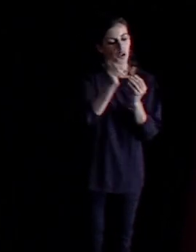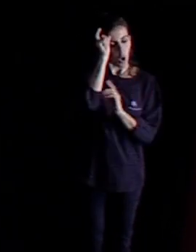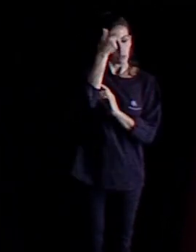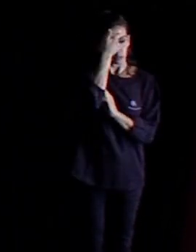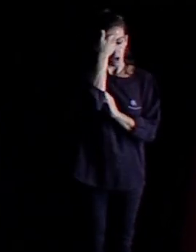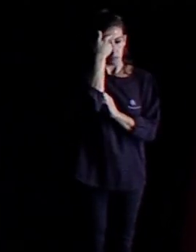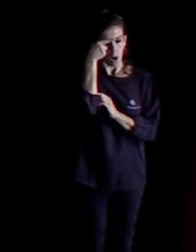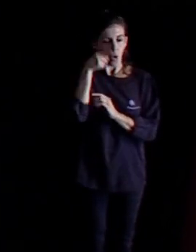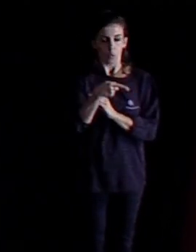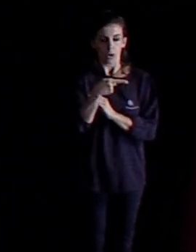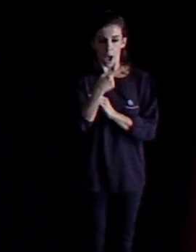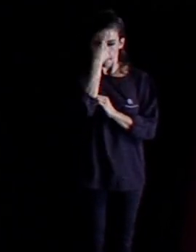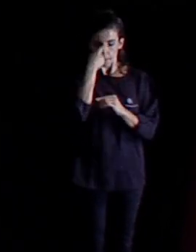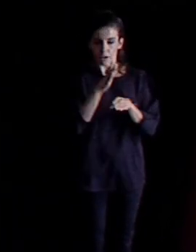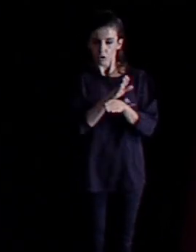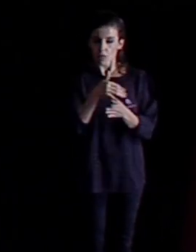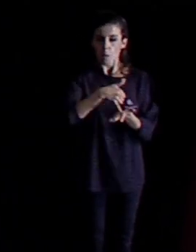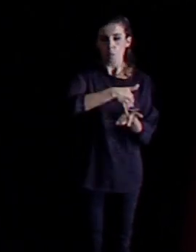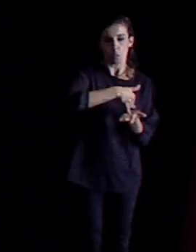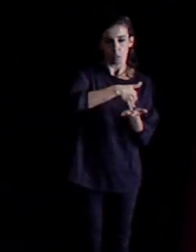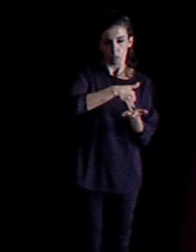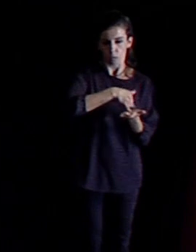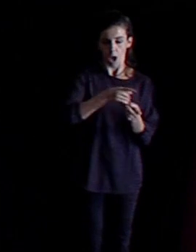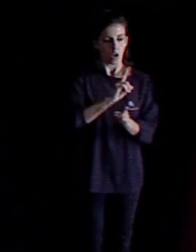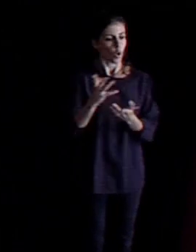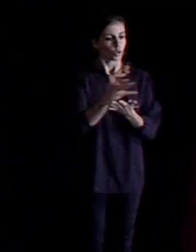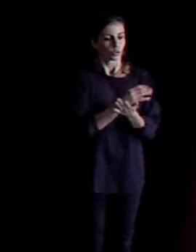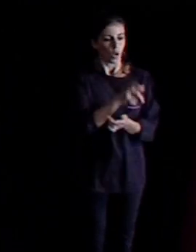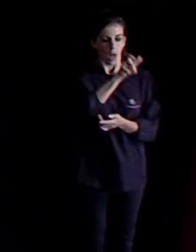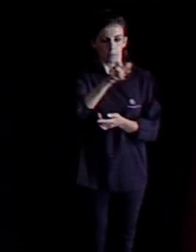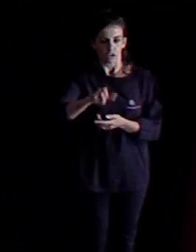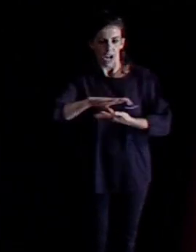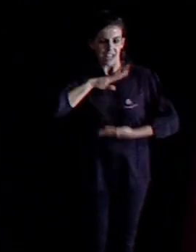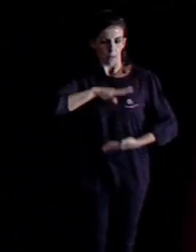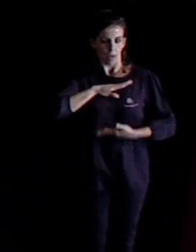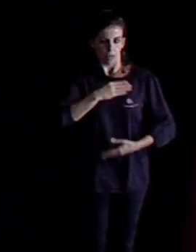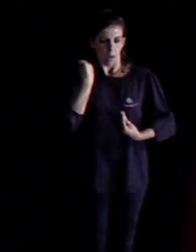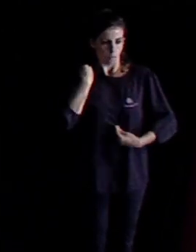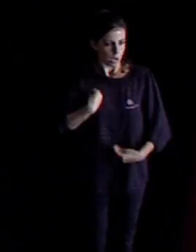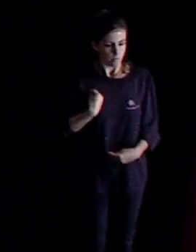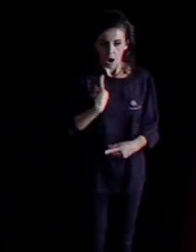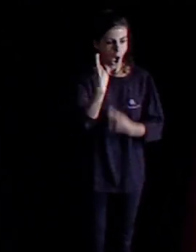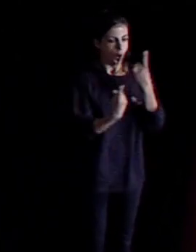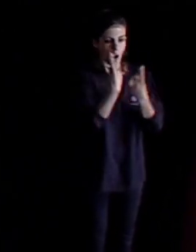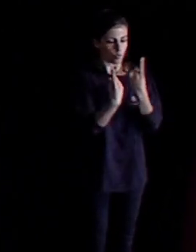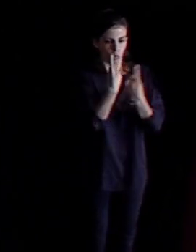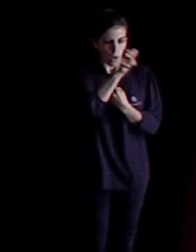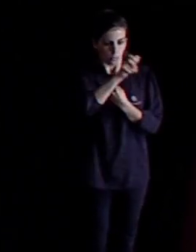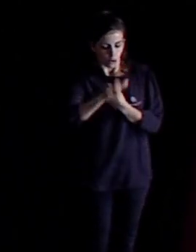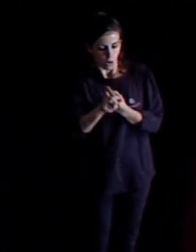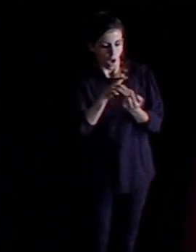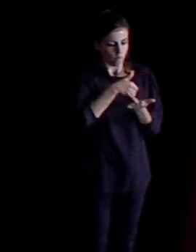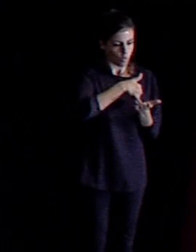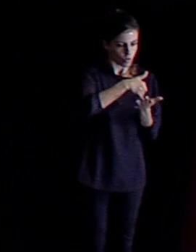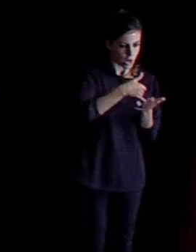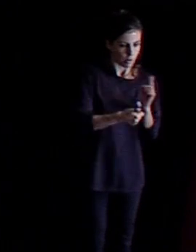personalidad muy vulnerable, no todo el mundo tenemos las mismas capacidades y los mismos rasgos de personalidad, hay personas más vulnerables que otras, y tener